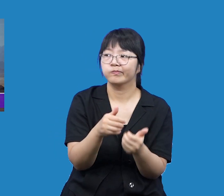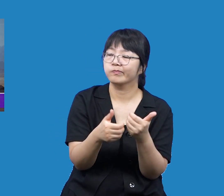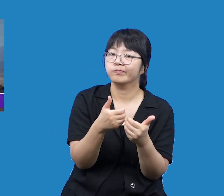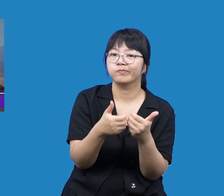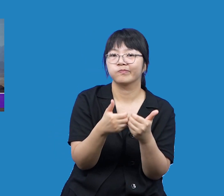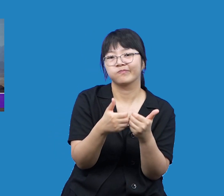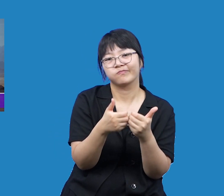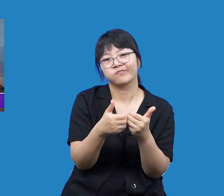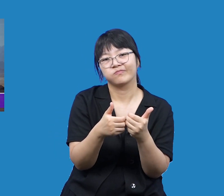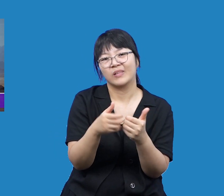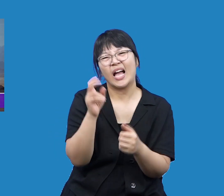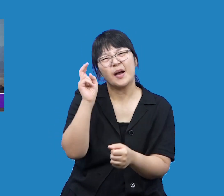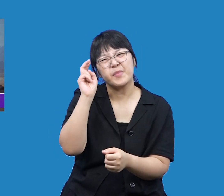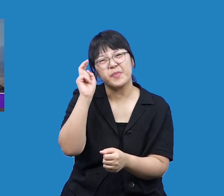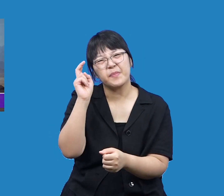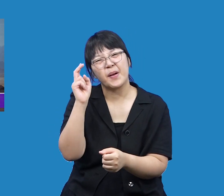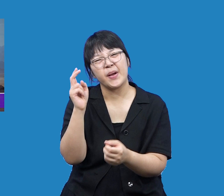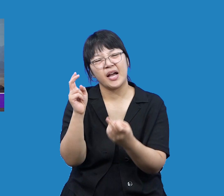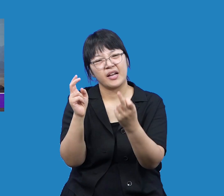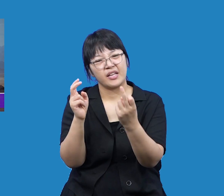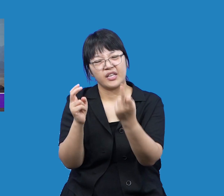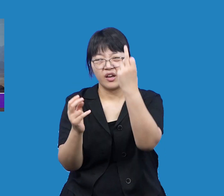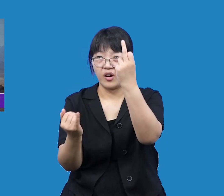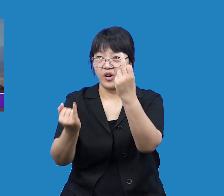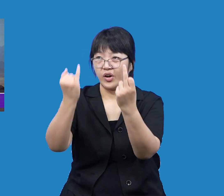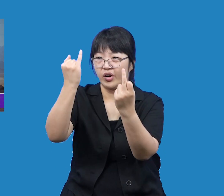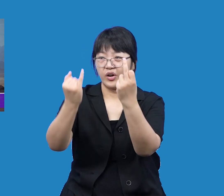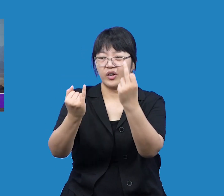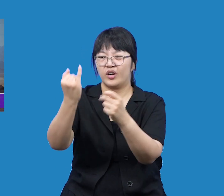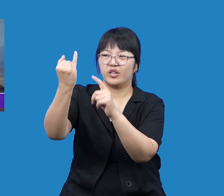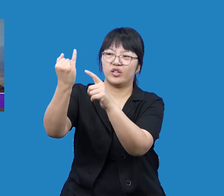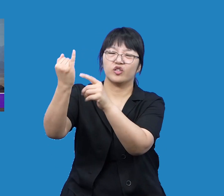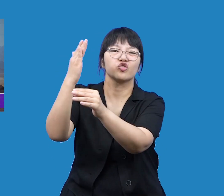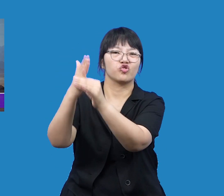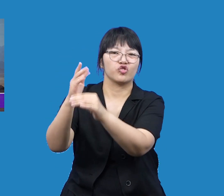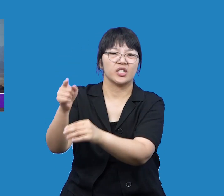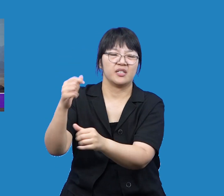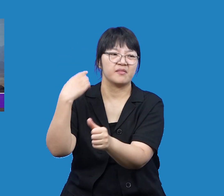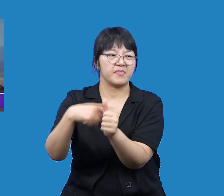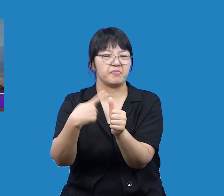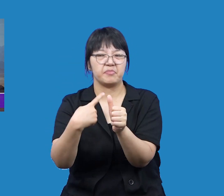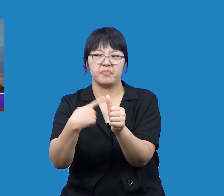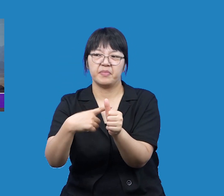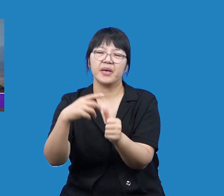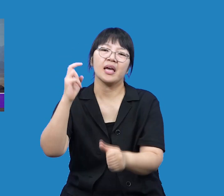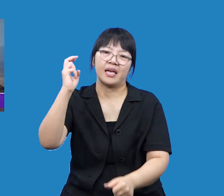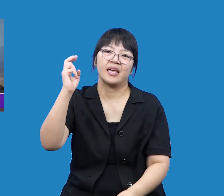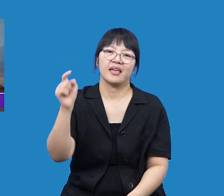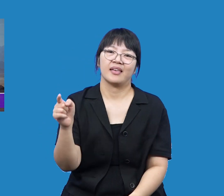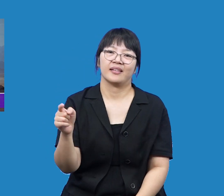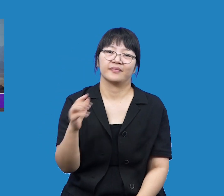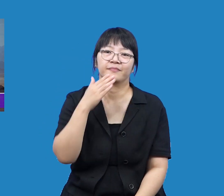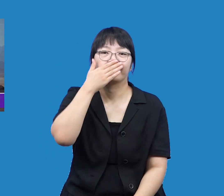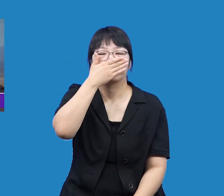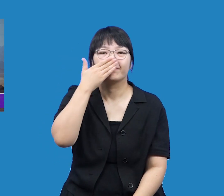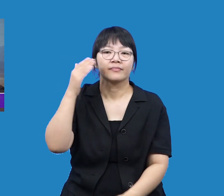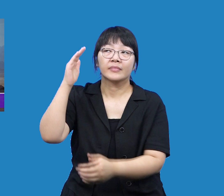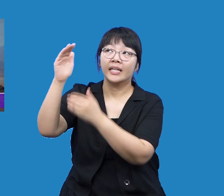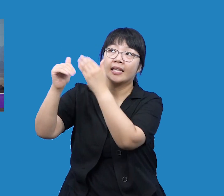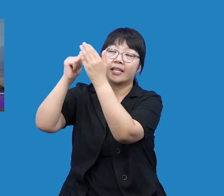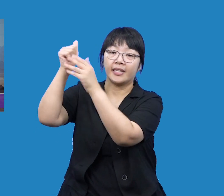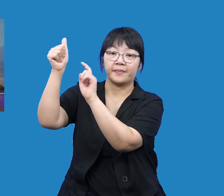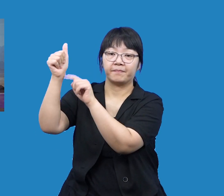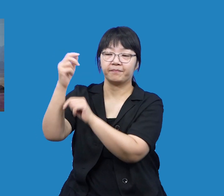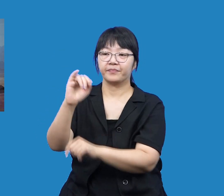모세를 비난하고 비방할 때 주체적으로 역할을 했던 것이 미리암이었던 것 같아요. 하나님이